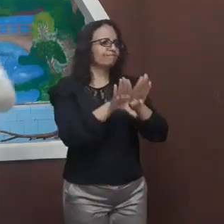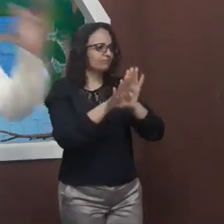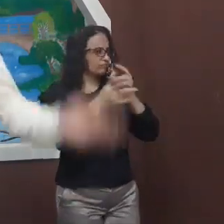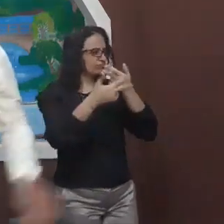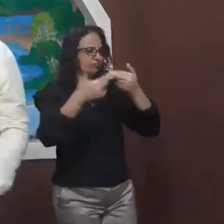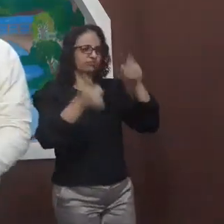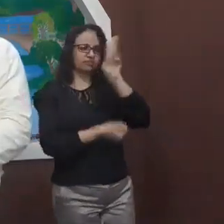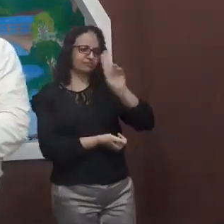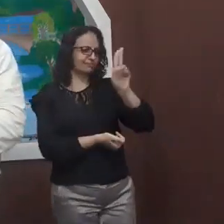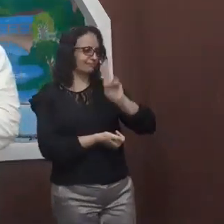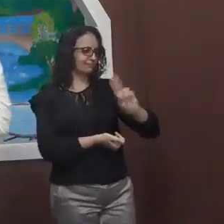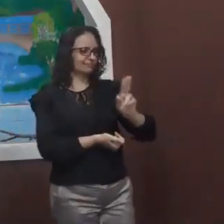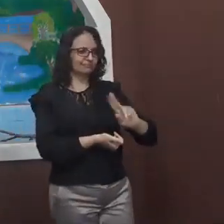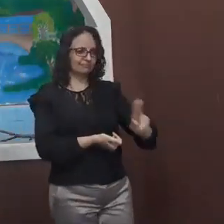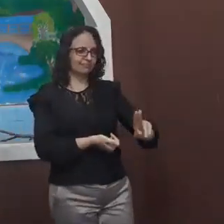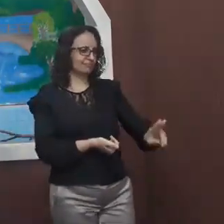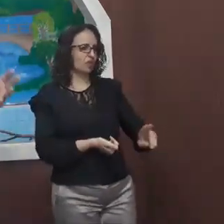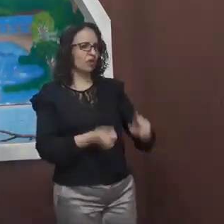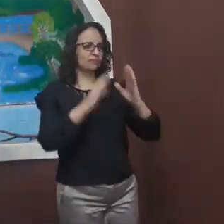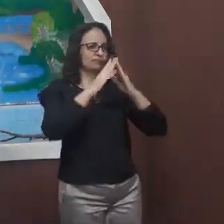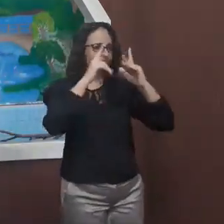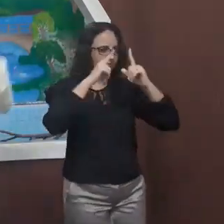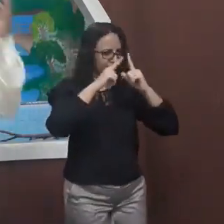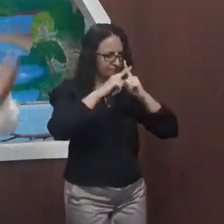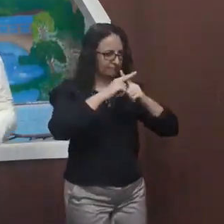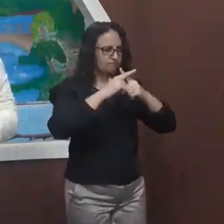os metodistas, os